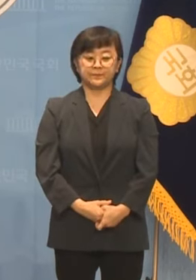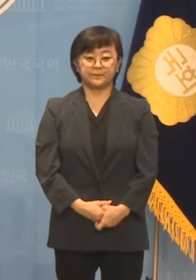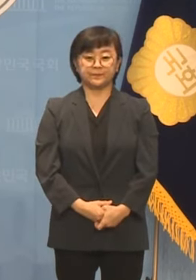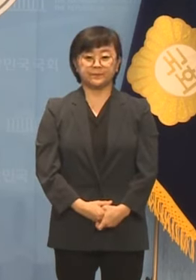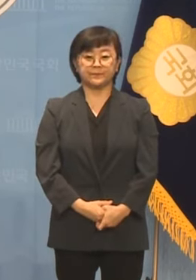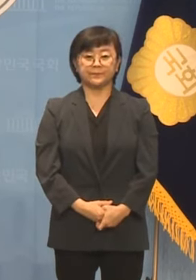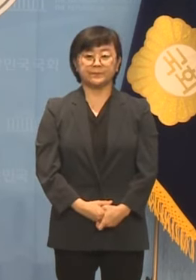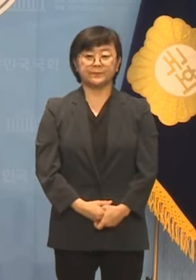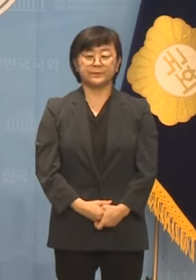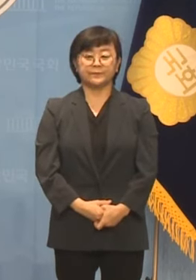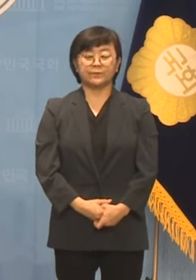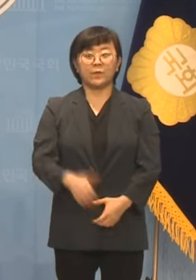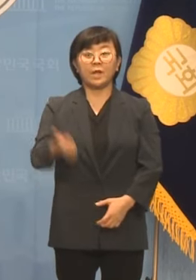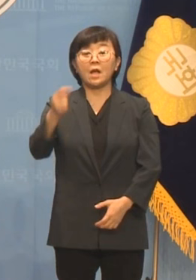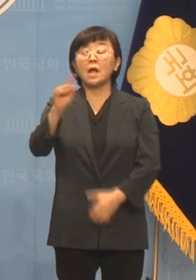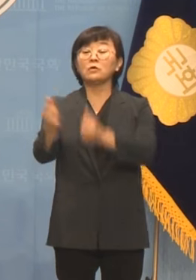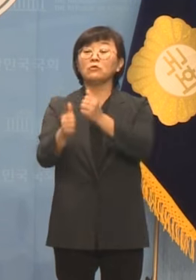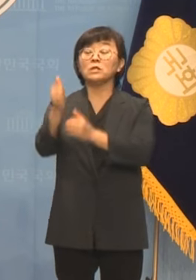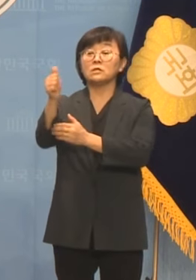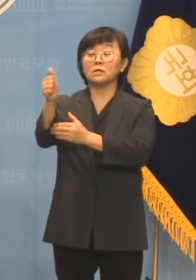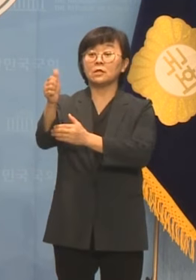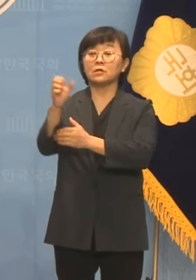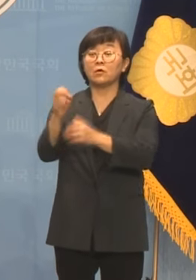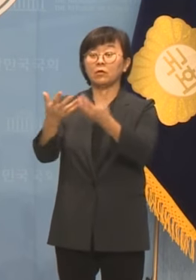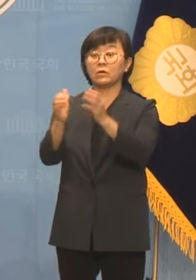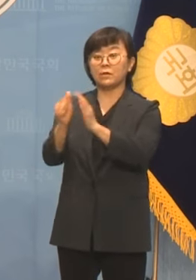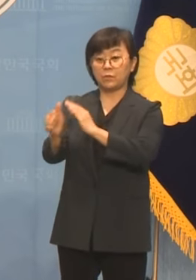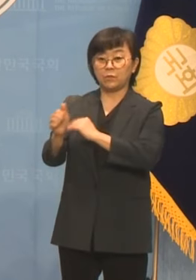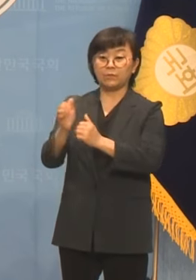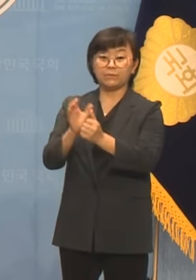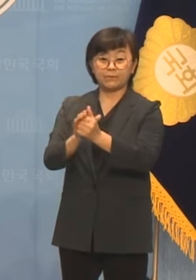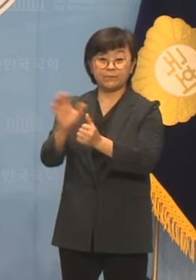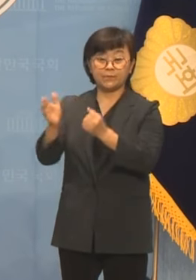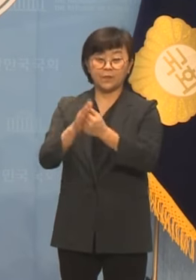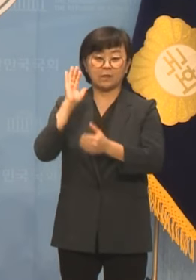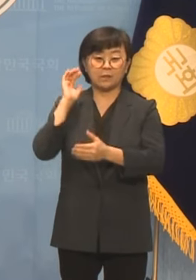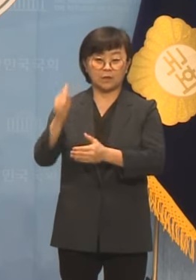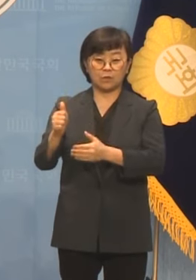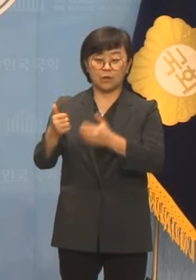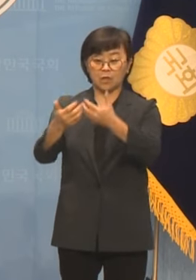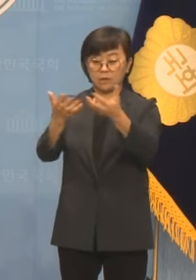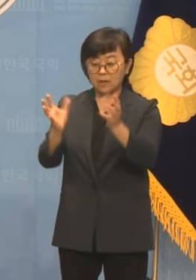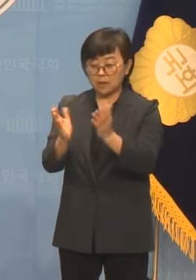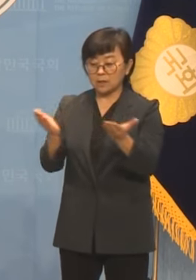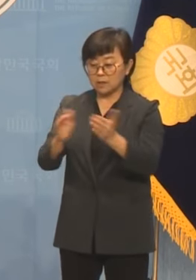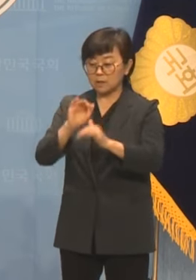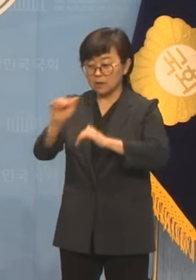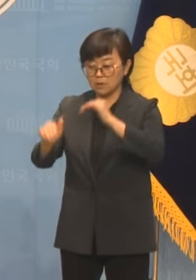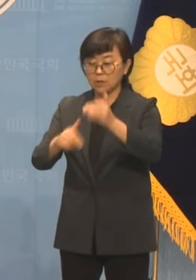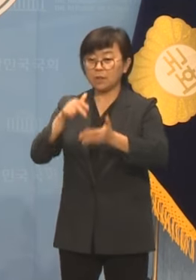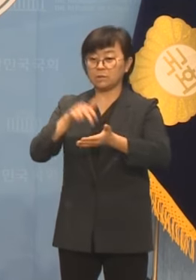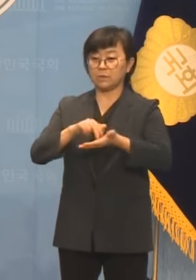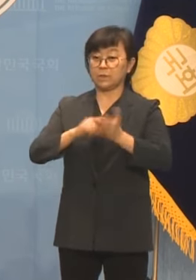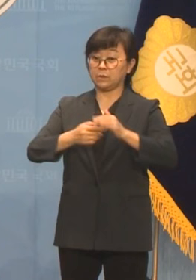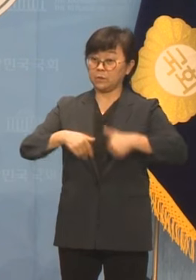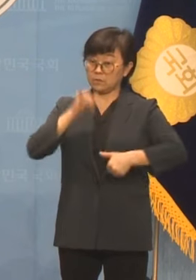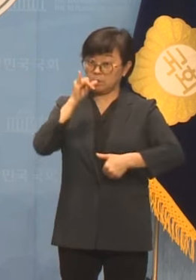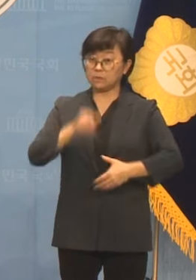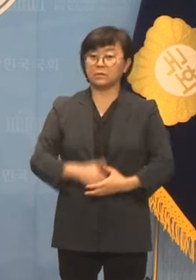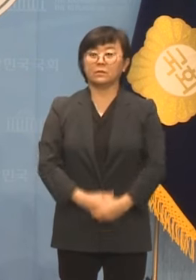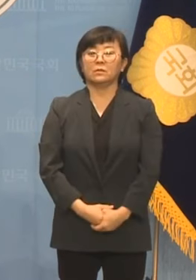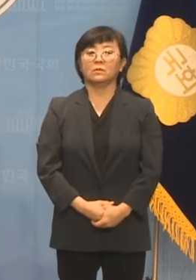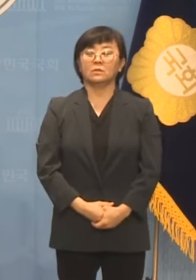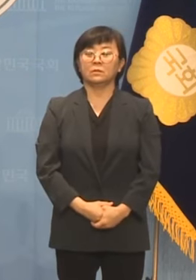하겠습니다 한동훈 위원장은 여당 대표로서 대통령의 당무 개입에 대해 입장을 밝혀야